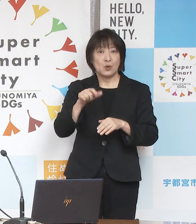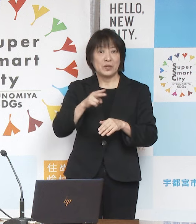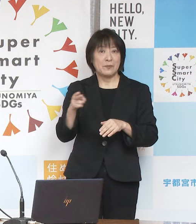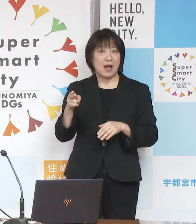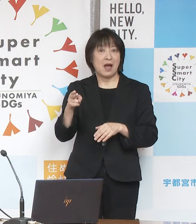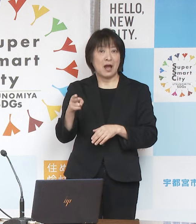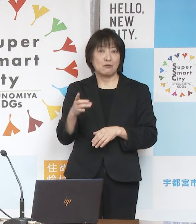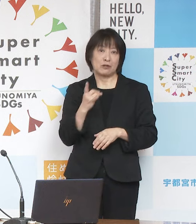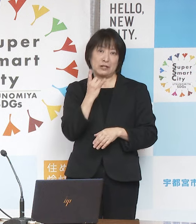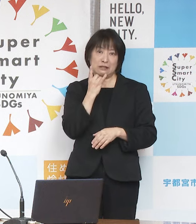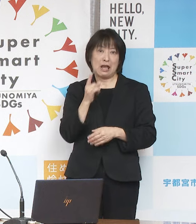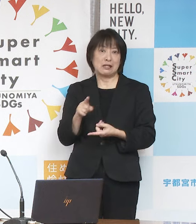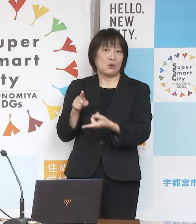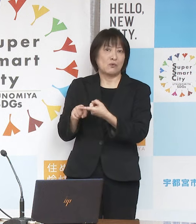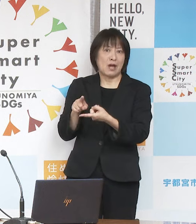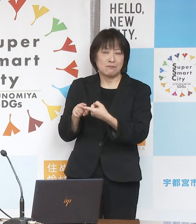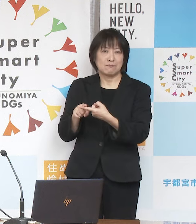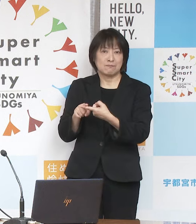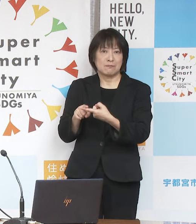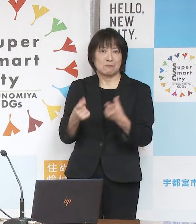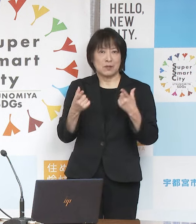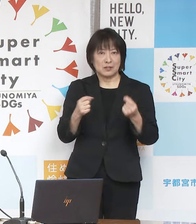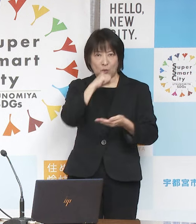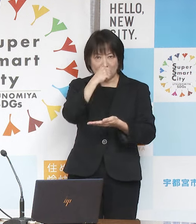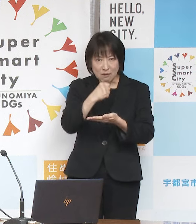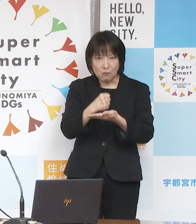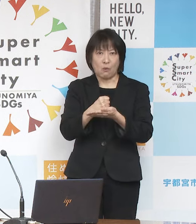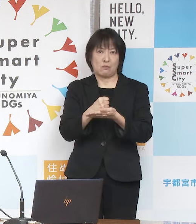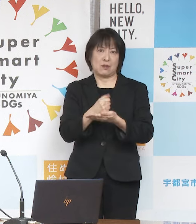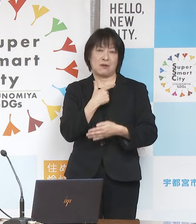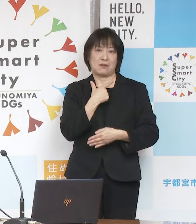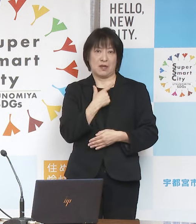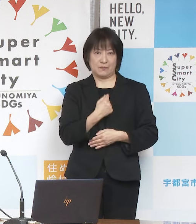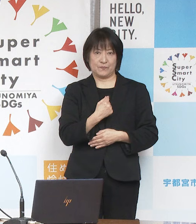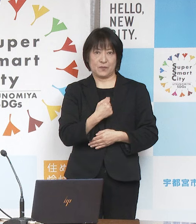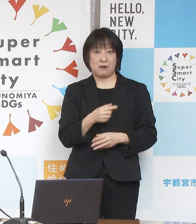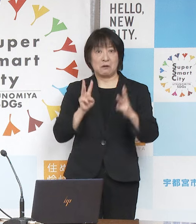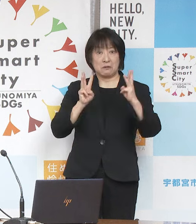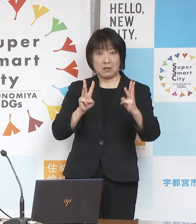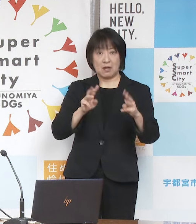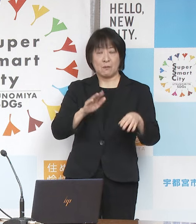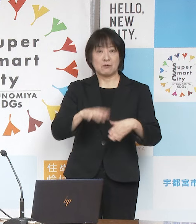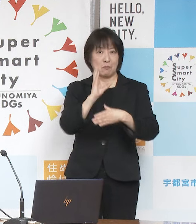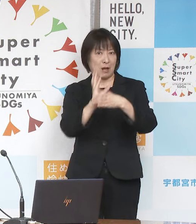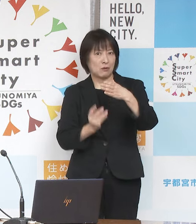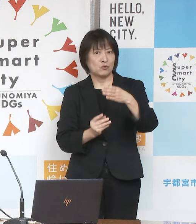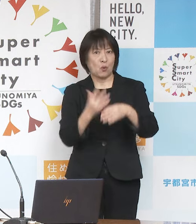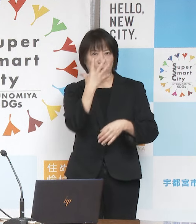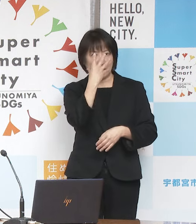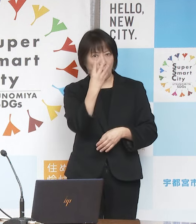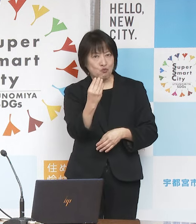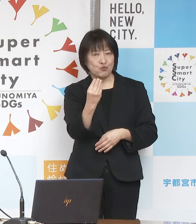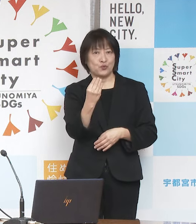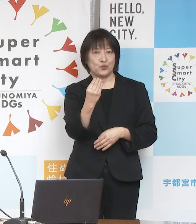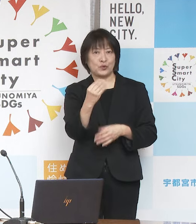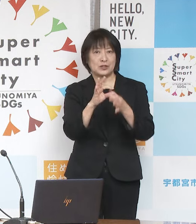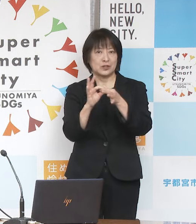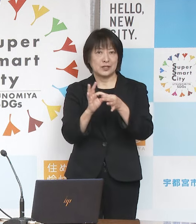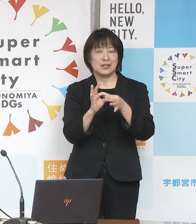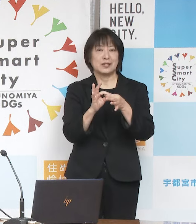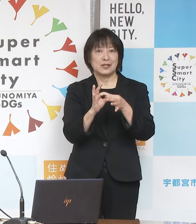そのためにもしっかりと成功させなくてはなりませんしえ3x3バスケットボールの魅力というものを